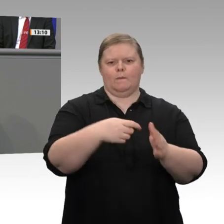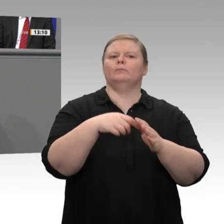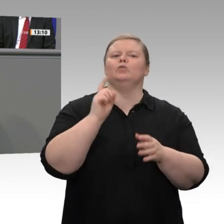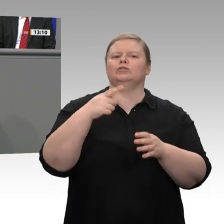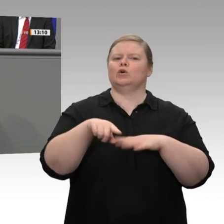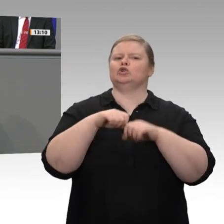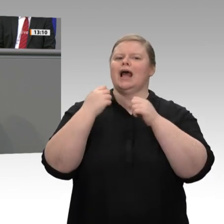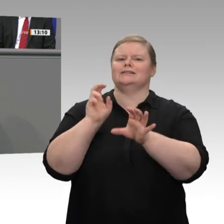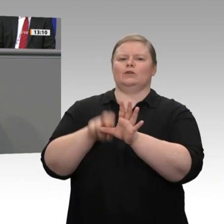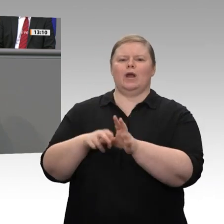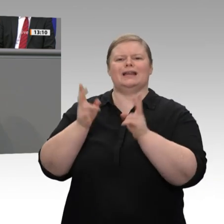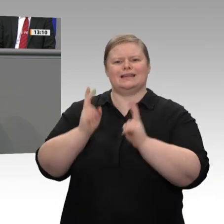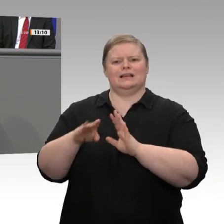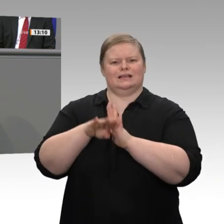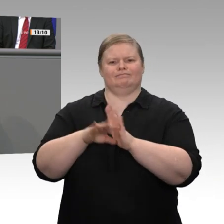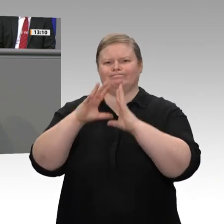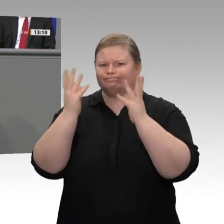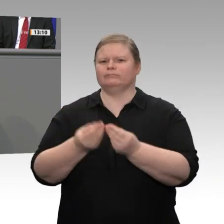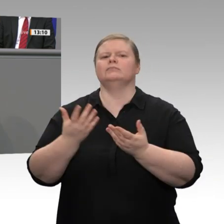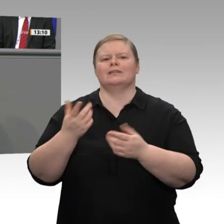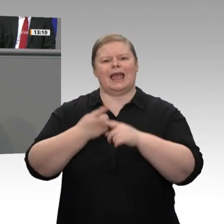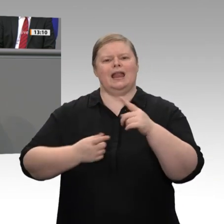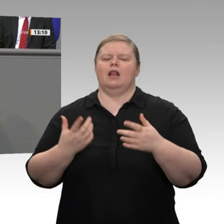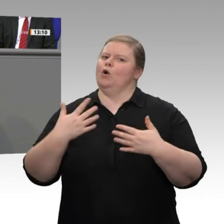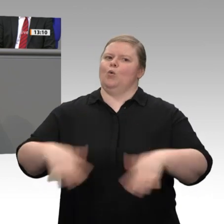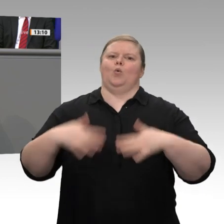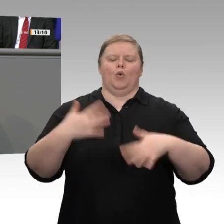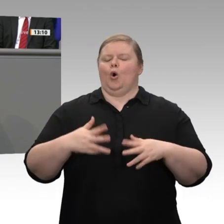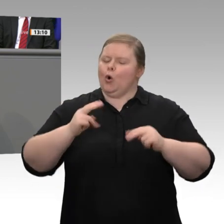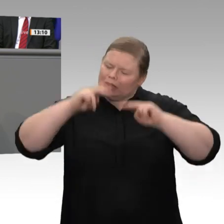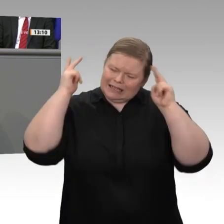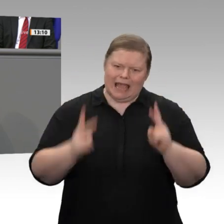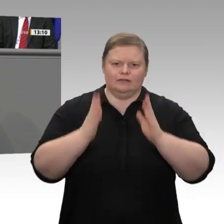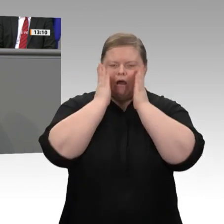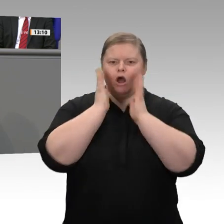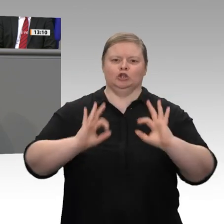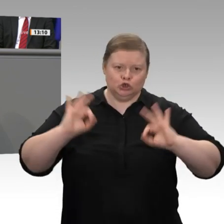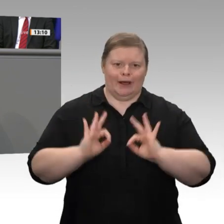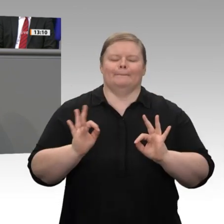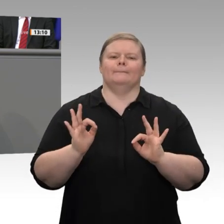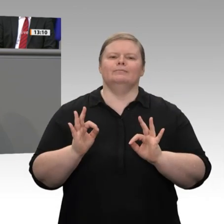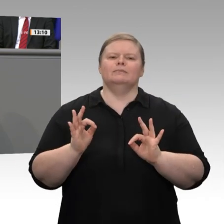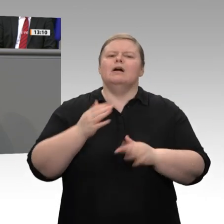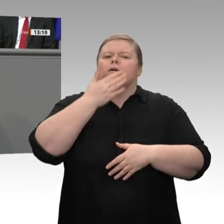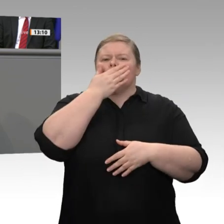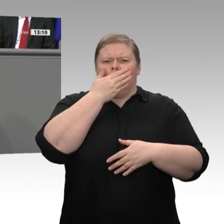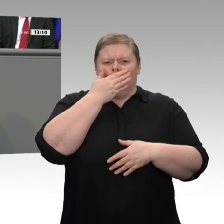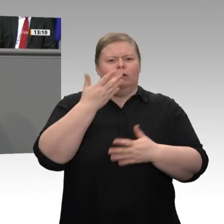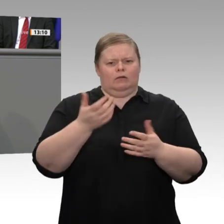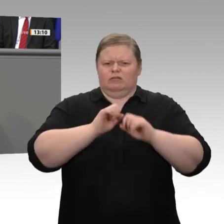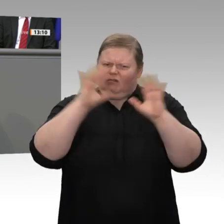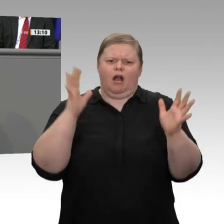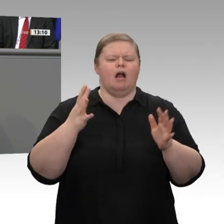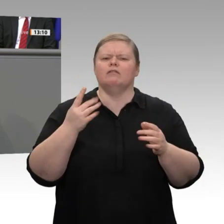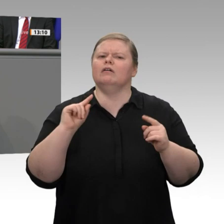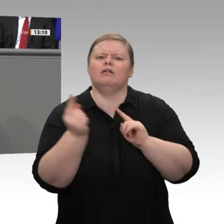mussten. Da es in der Vergangenheit Fälle gab, in denen nicht alle Betroffenen, und es sind ja hier auch eine